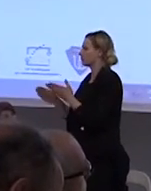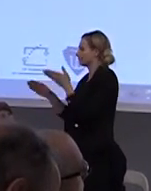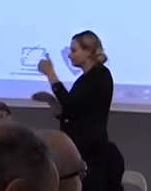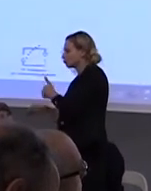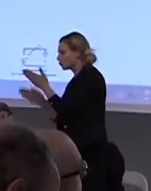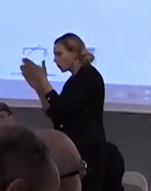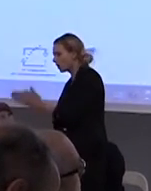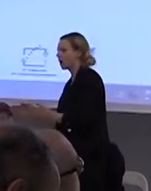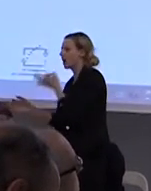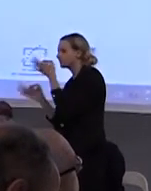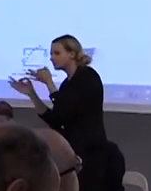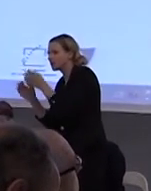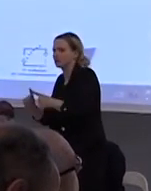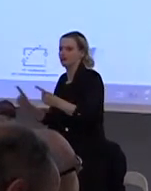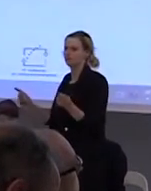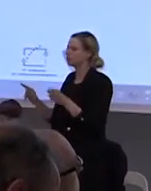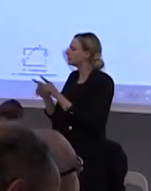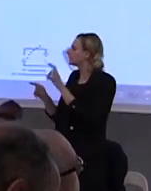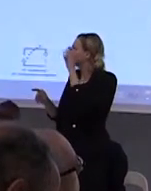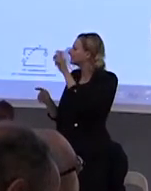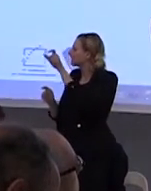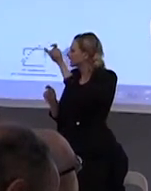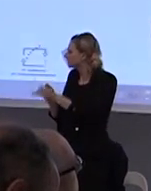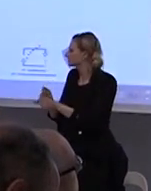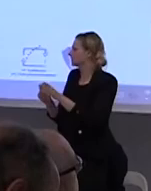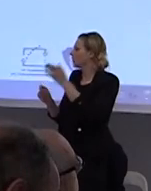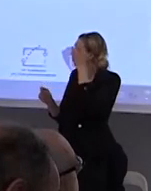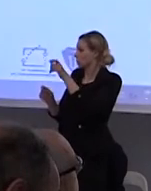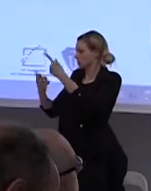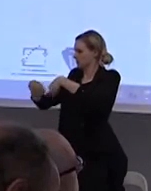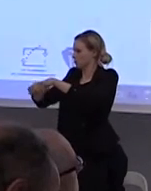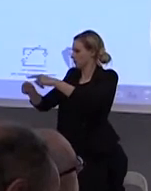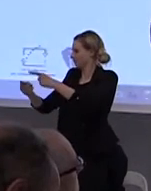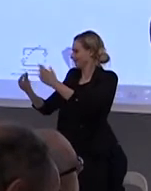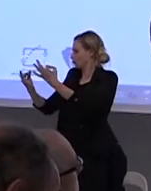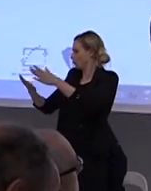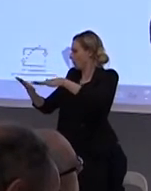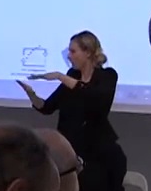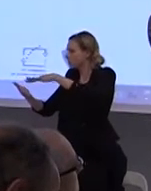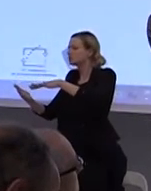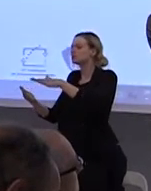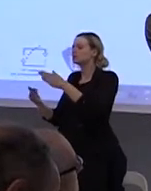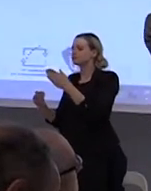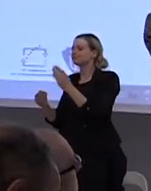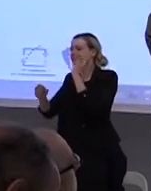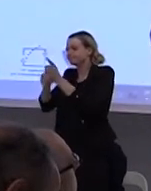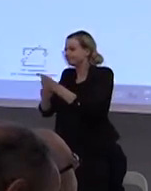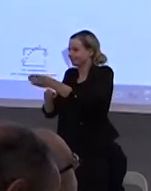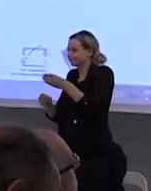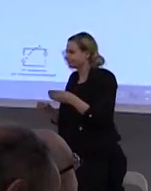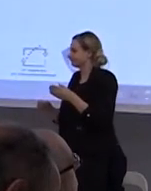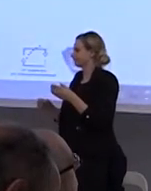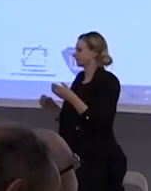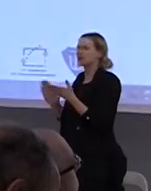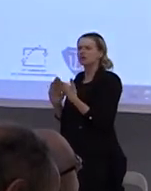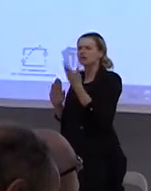mnoha externisty, kteří jsou skuteční odborníci ve svých oblastech. A něco z toho zmínil pan